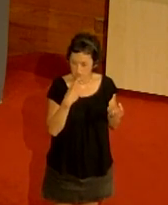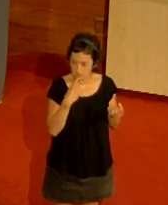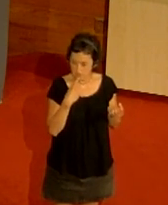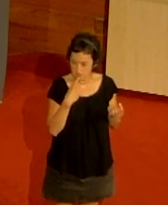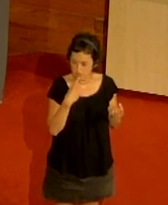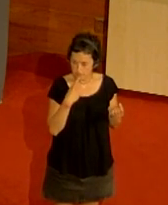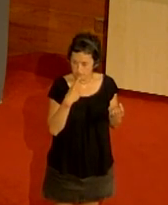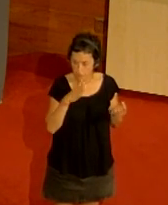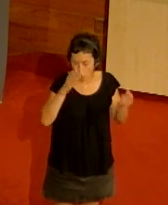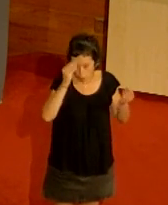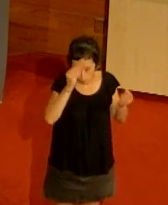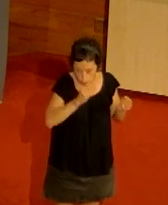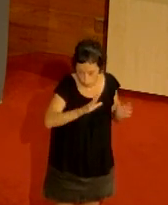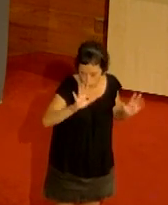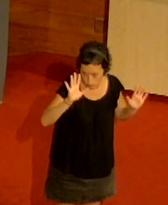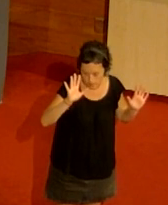o que supone